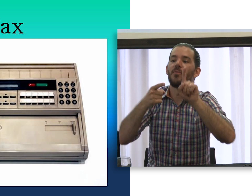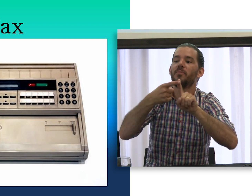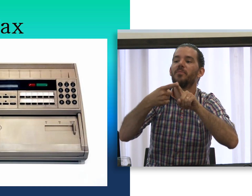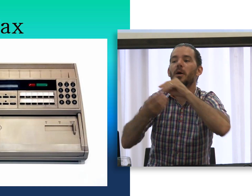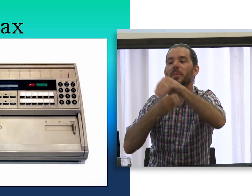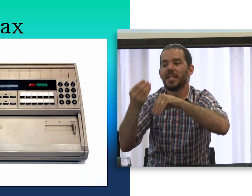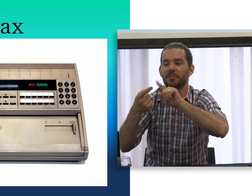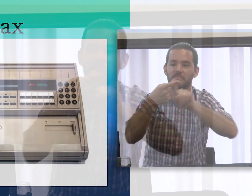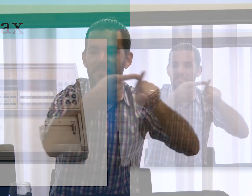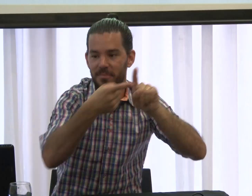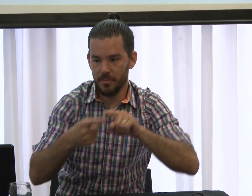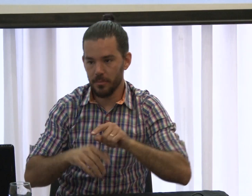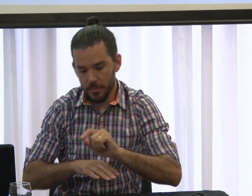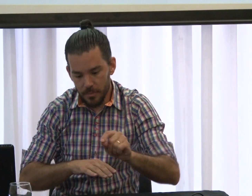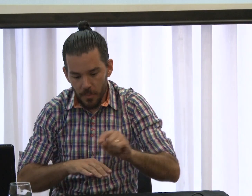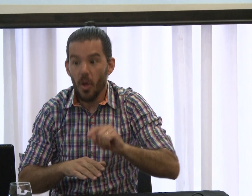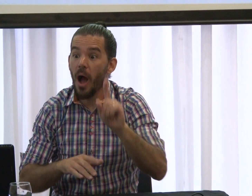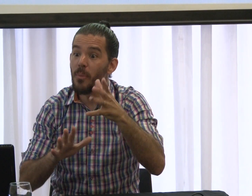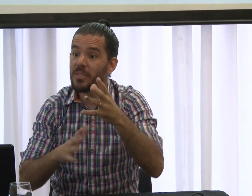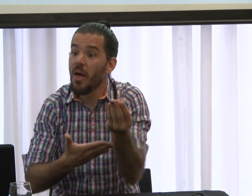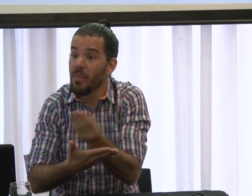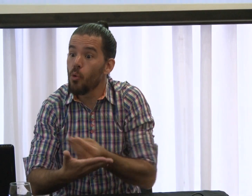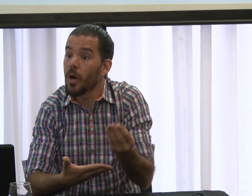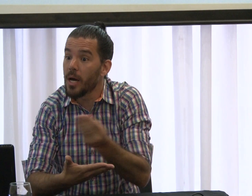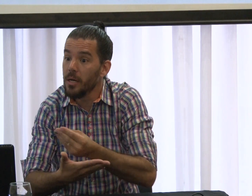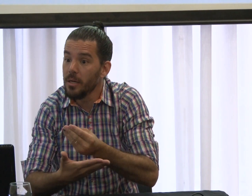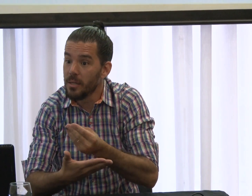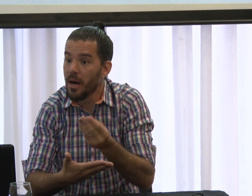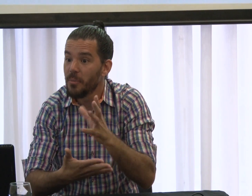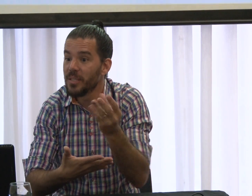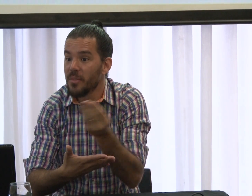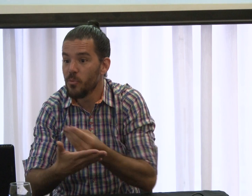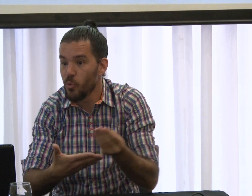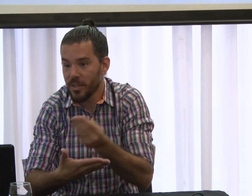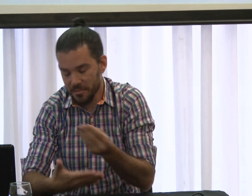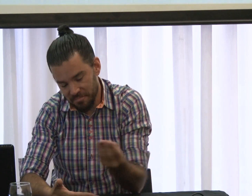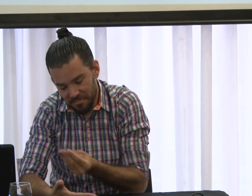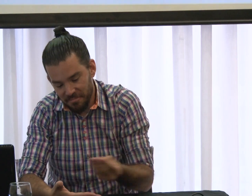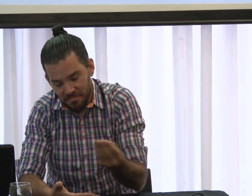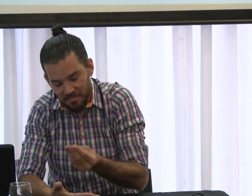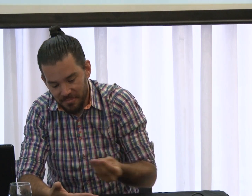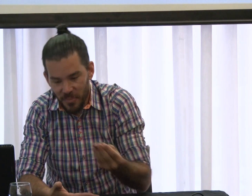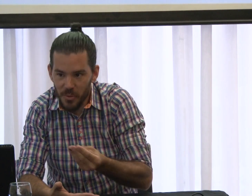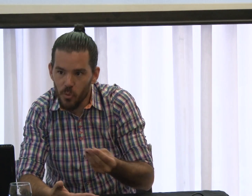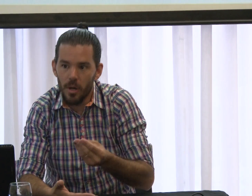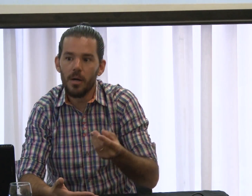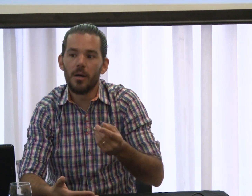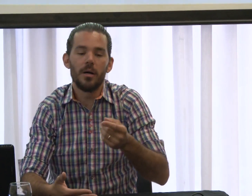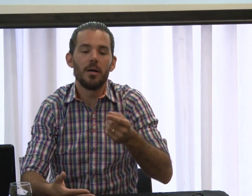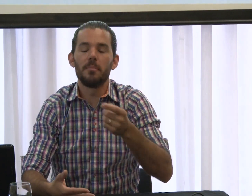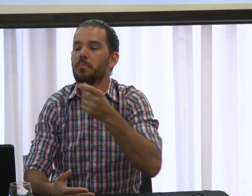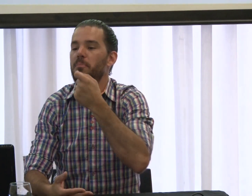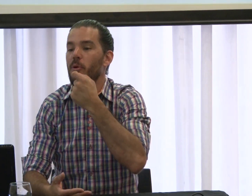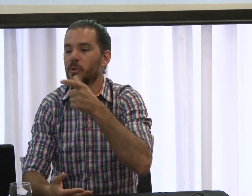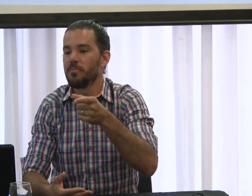por fax. Entonces se conectaban con las familias, redactaban el mensaje y a veces podían llegar a hacer algún tipo de dibujo.